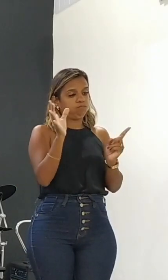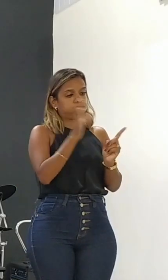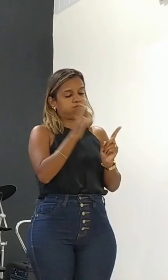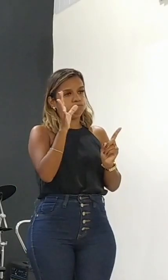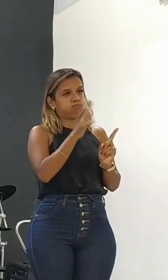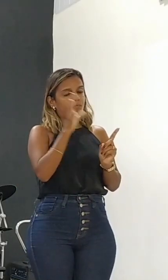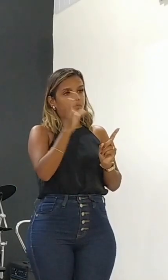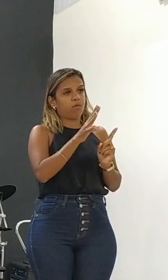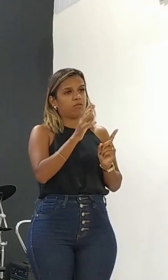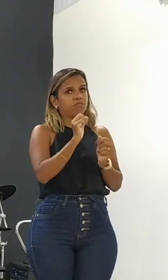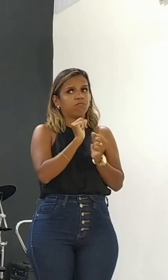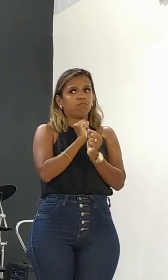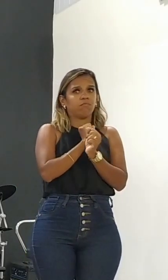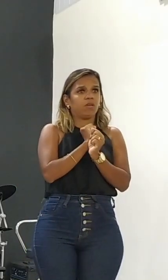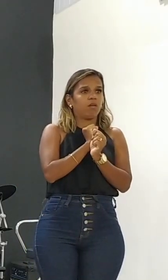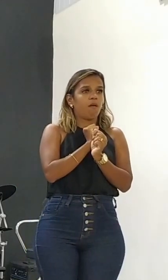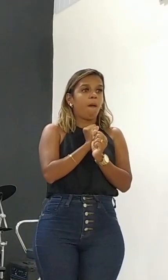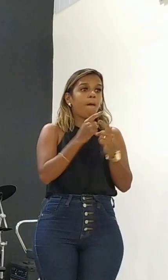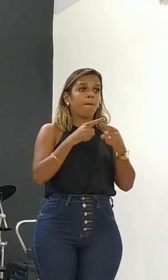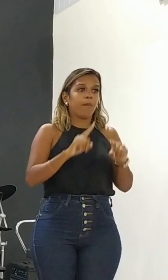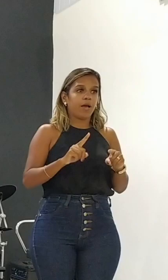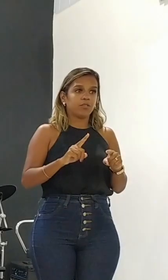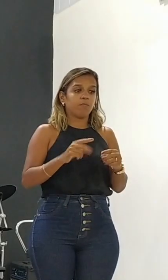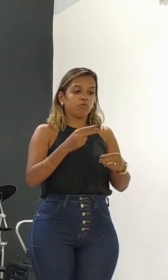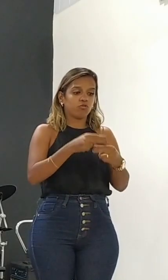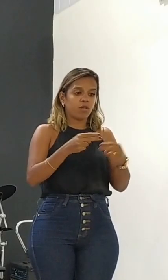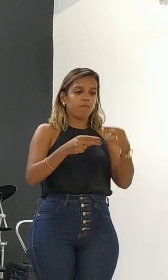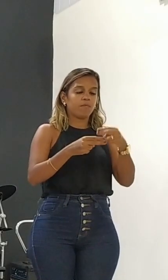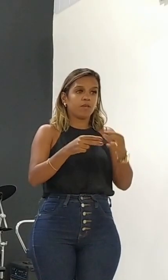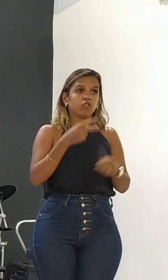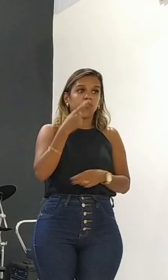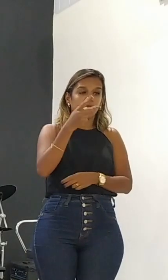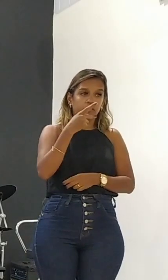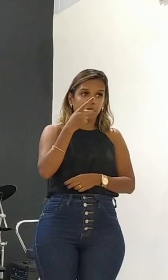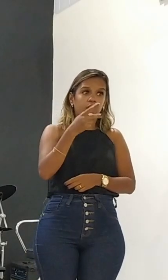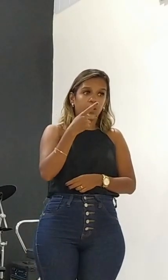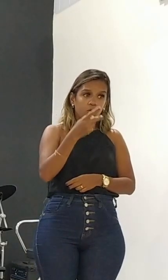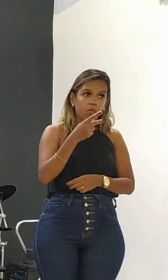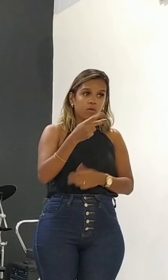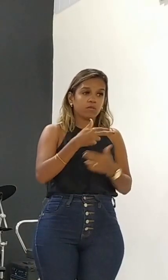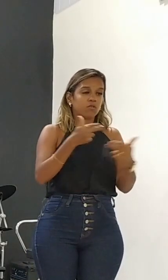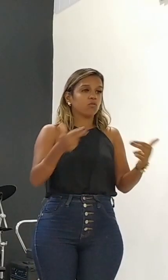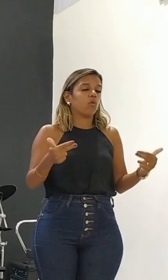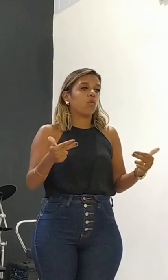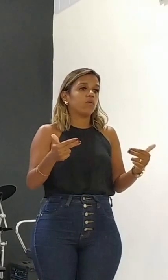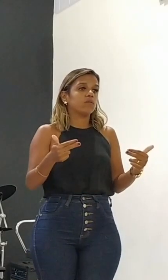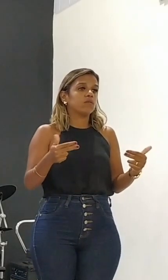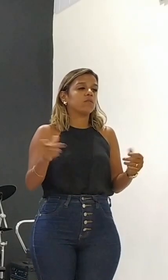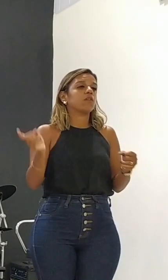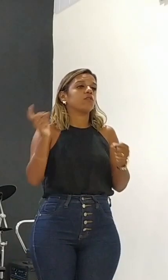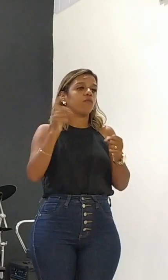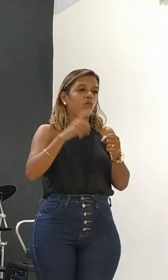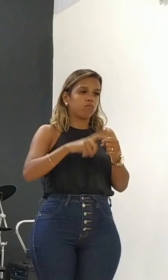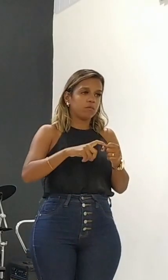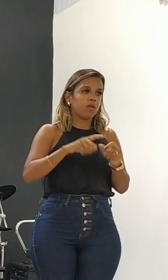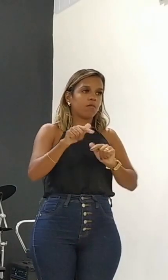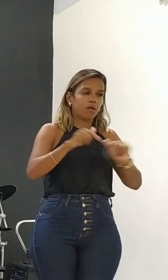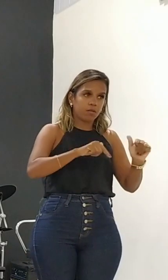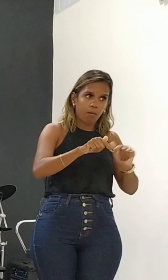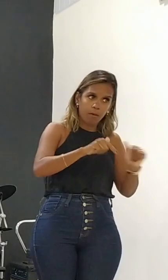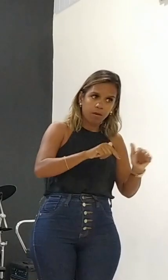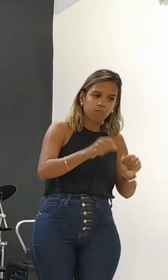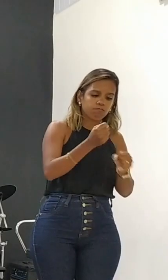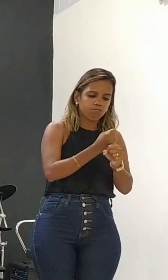dessa palavra de Neemias, depois que Neemias disse para eles essas coisas, eles voltaram à obra, cada